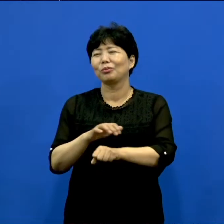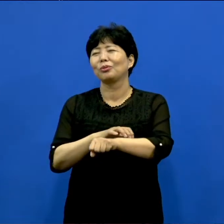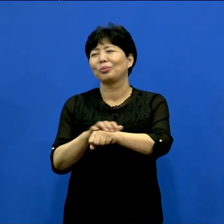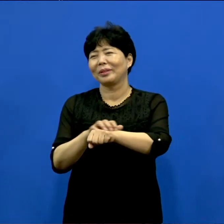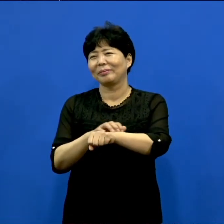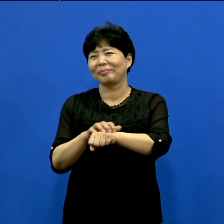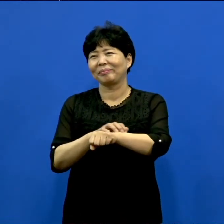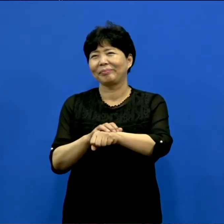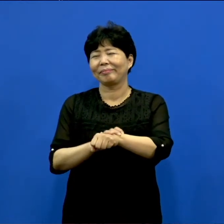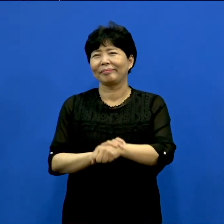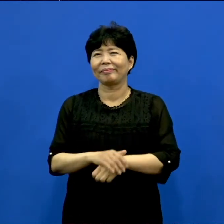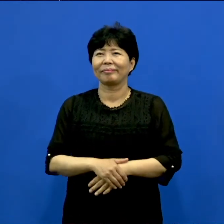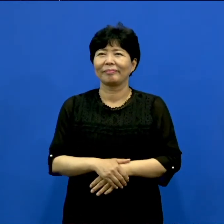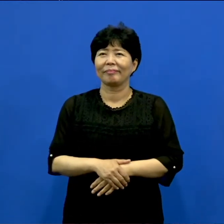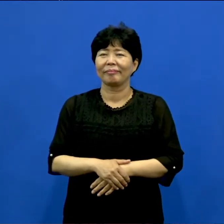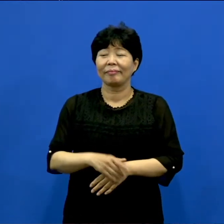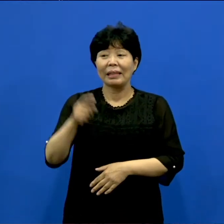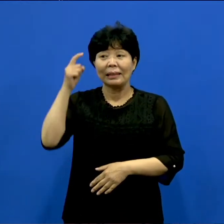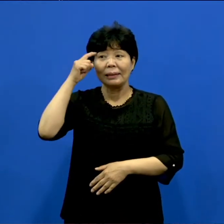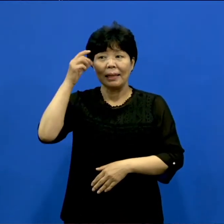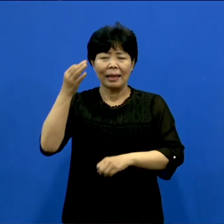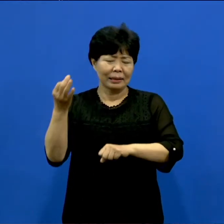생각이 단순해야 되는 거예요, 여러분.